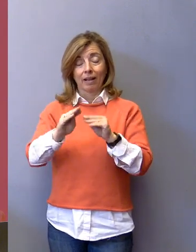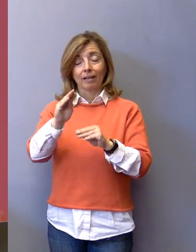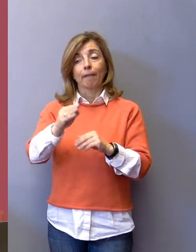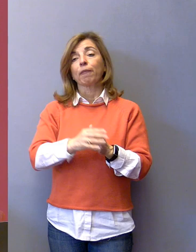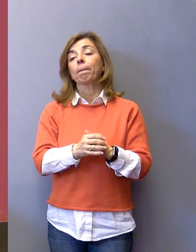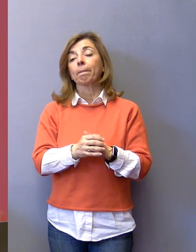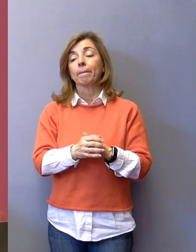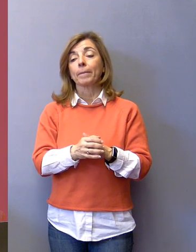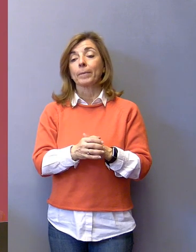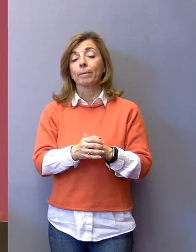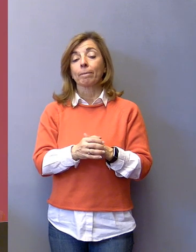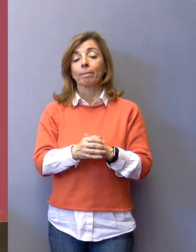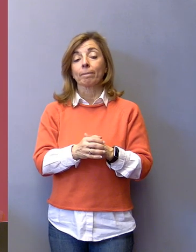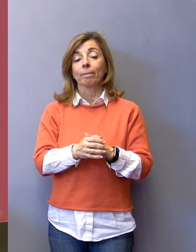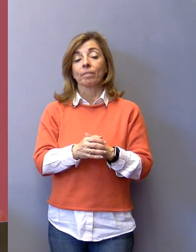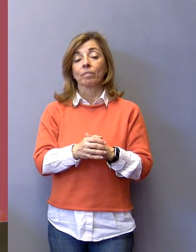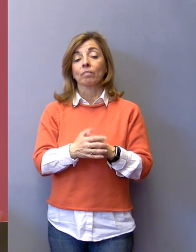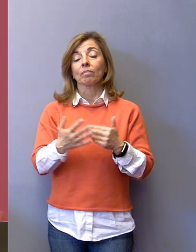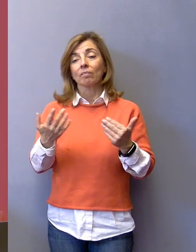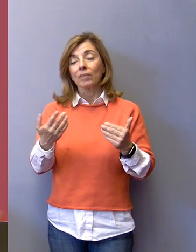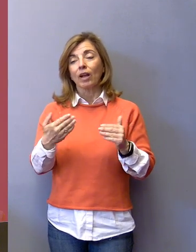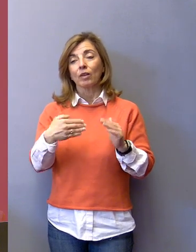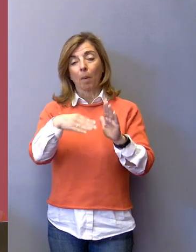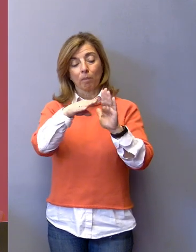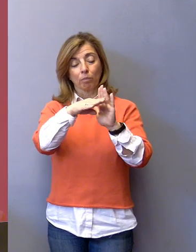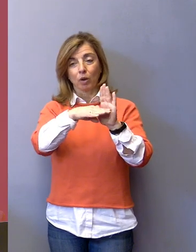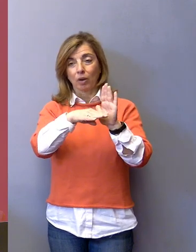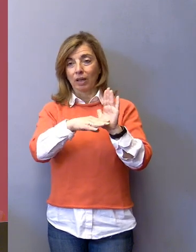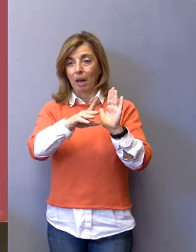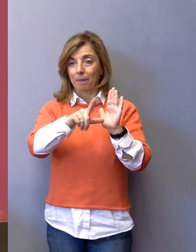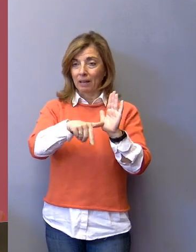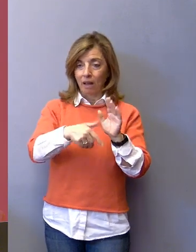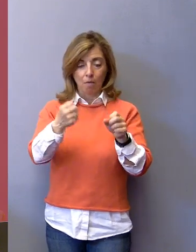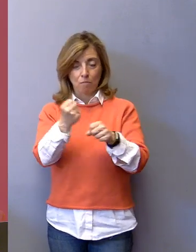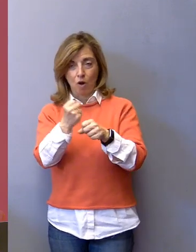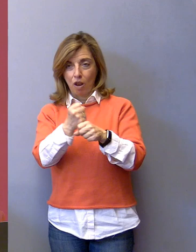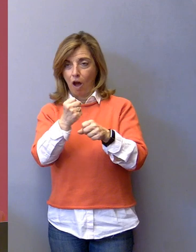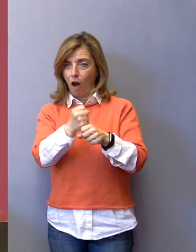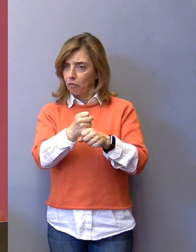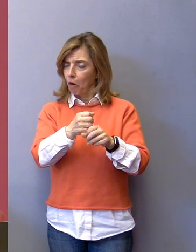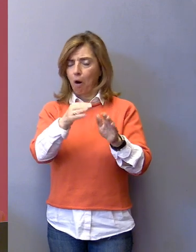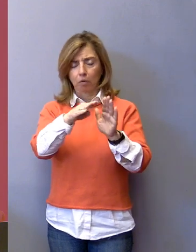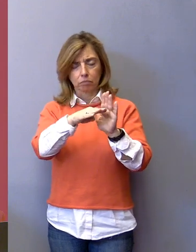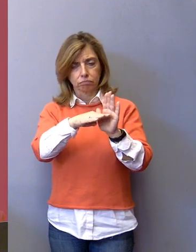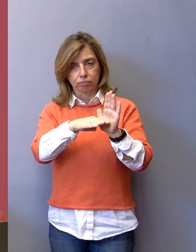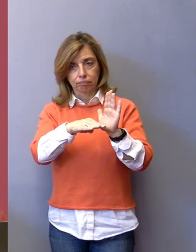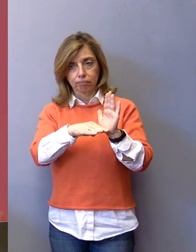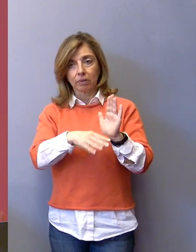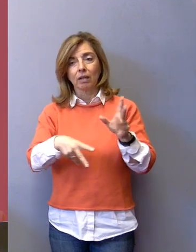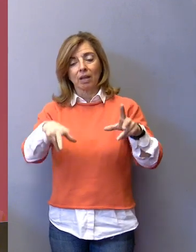assessore il rispetto delle cronoprogramma nel rispetto delle lavorazioni nel rispetto della rigenerazione